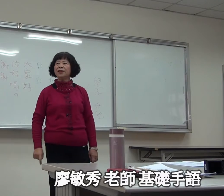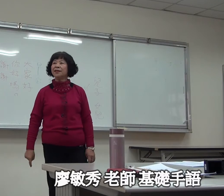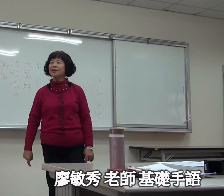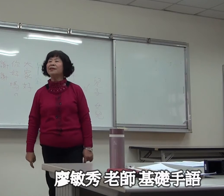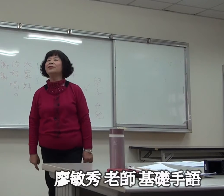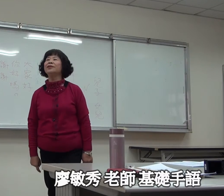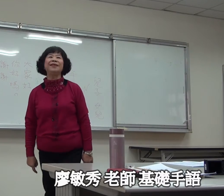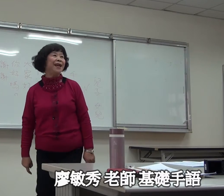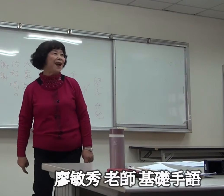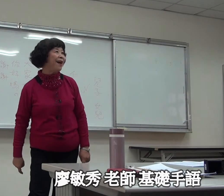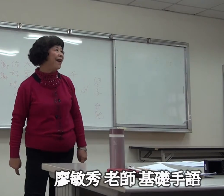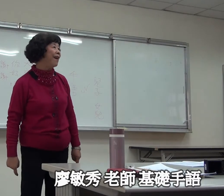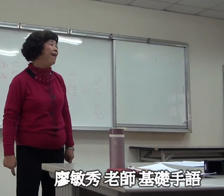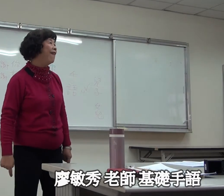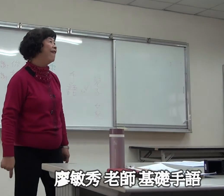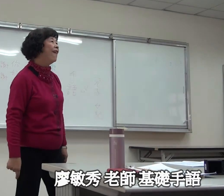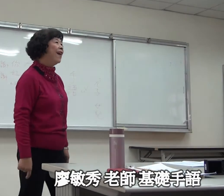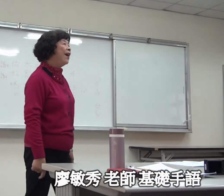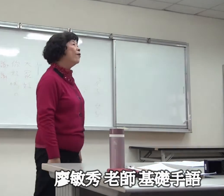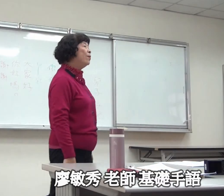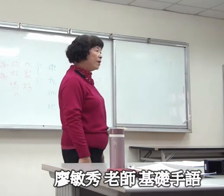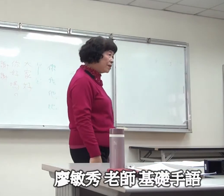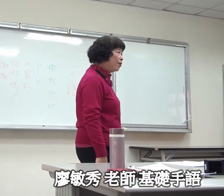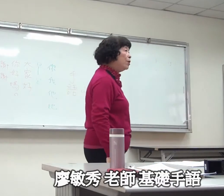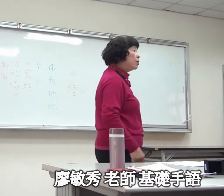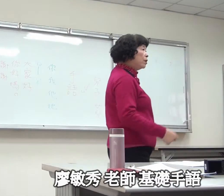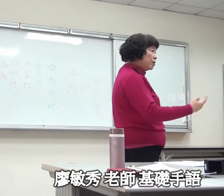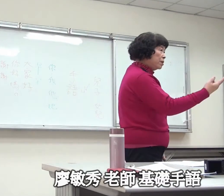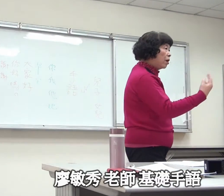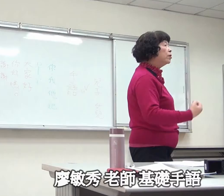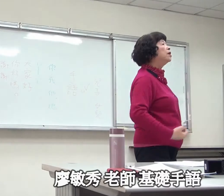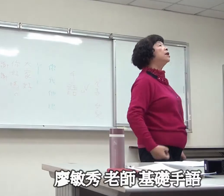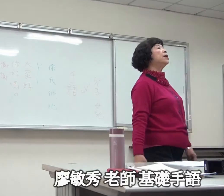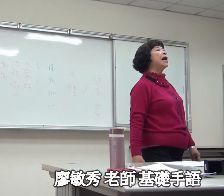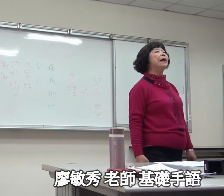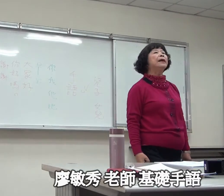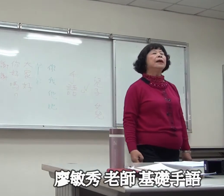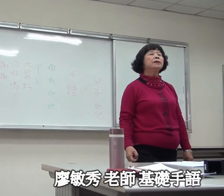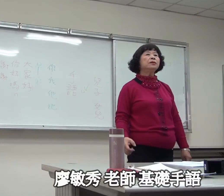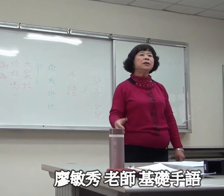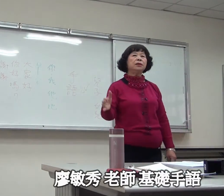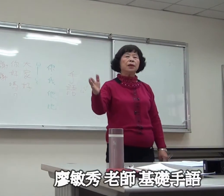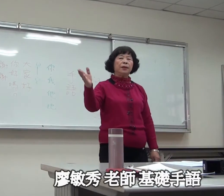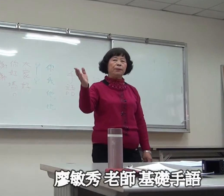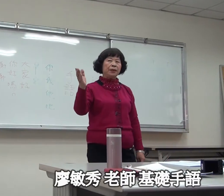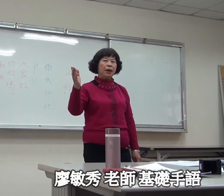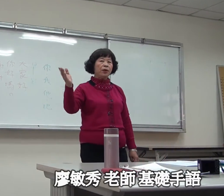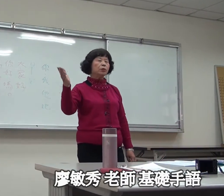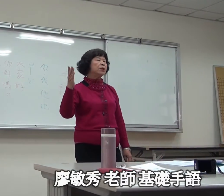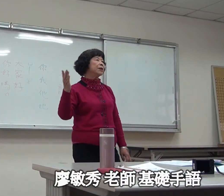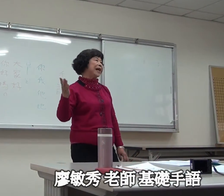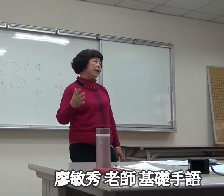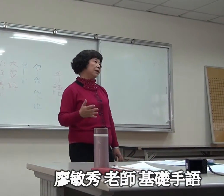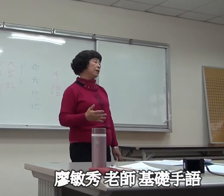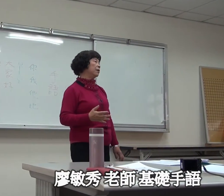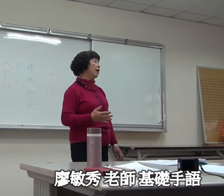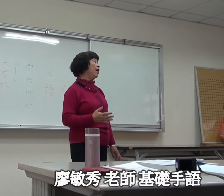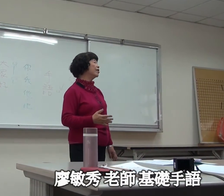这个就是假的，哦，我们的手语都是从这里来，都是比较用日常的，哦，所